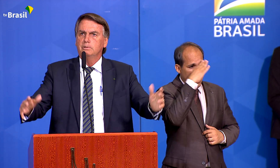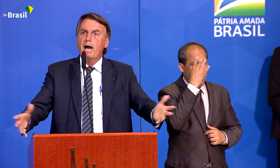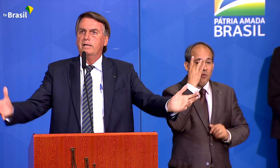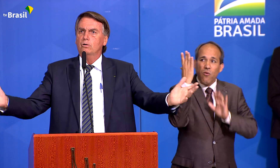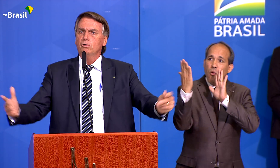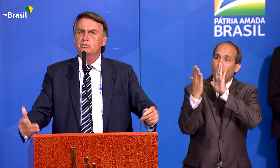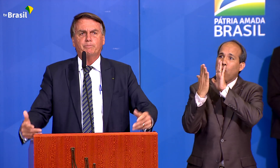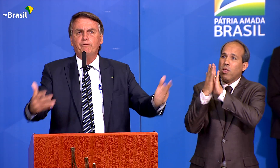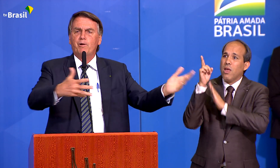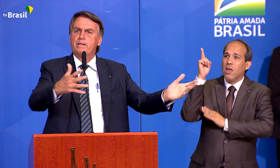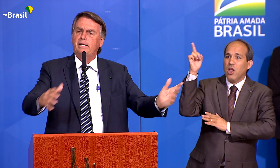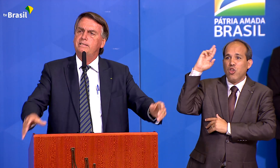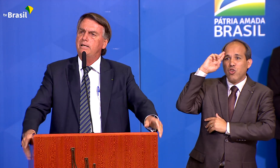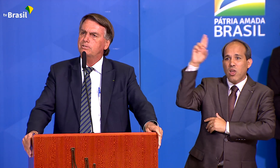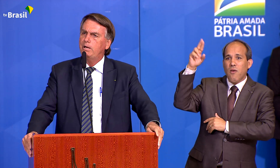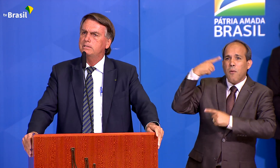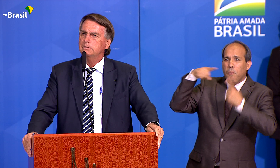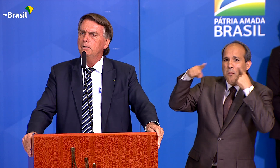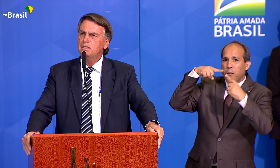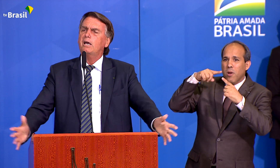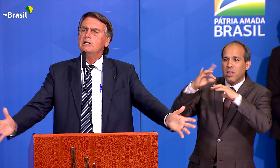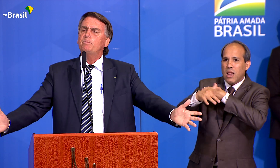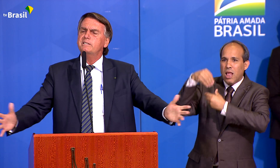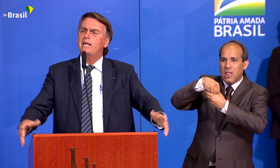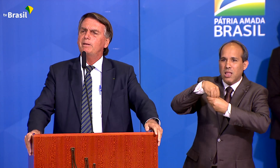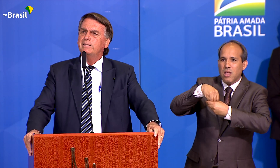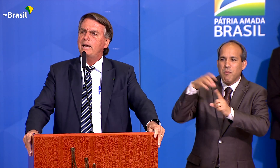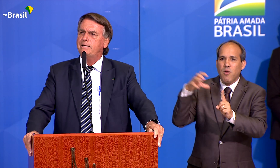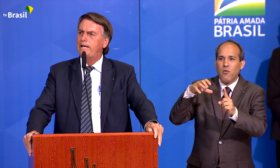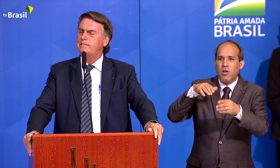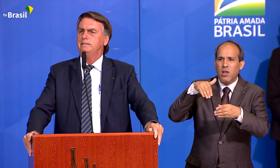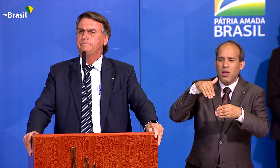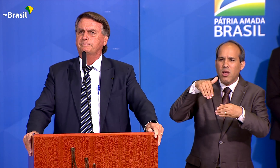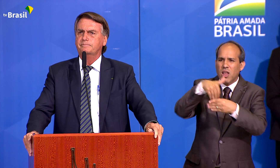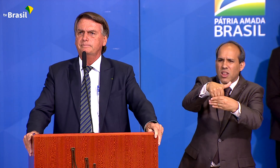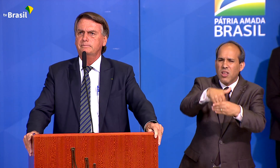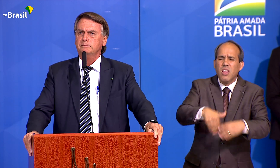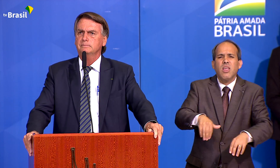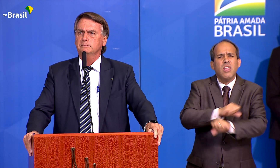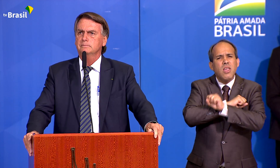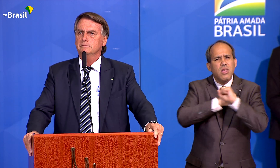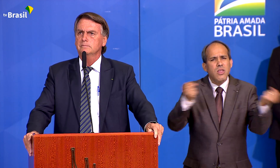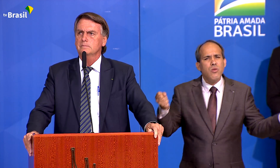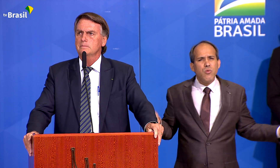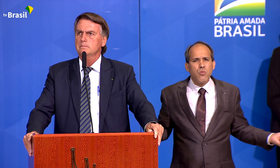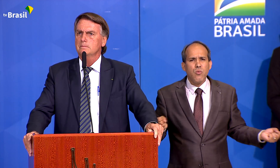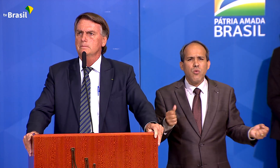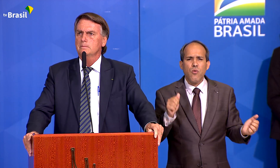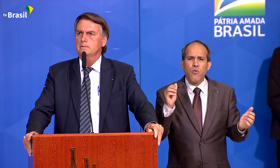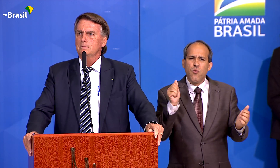e lá com um hacker Russo para influenciar nas eleições e responsabilidade é essa